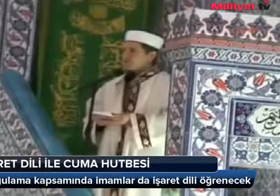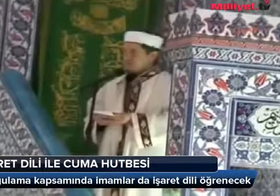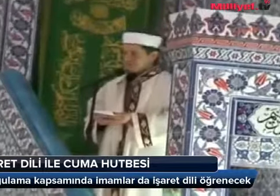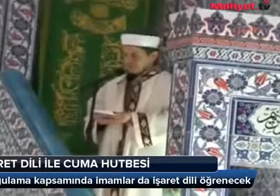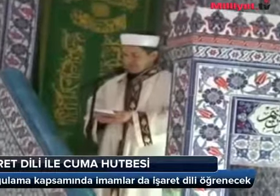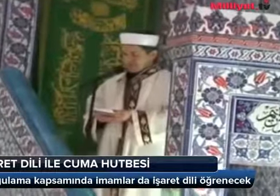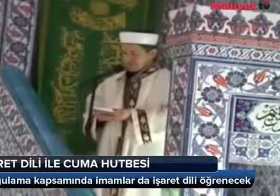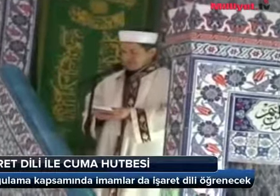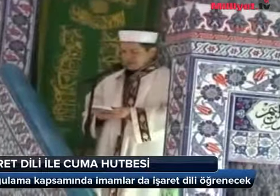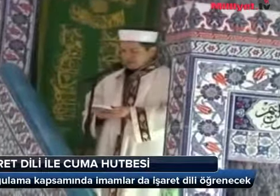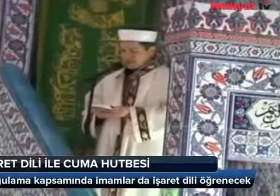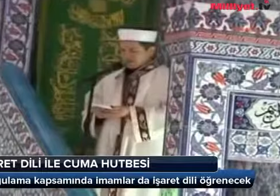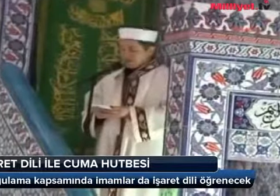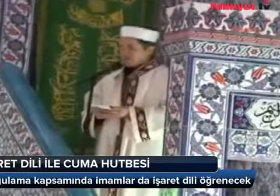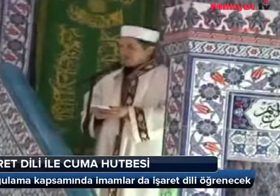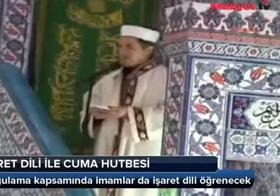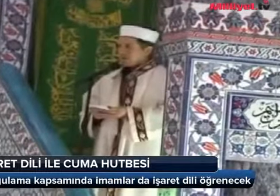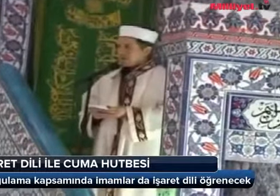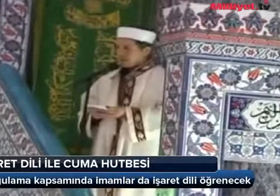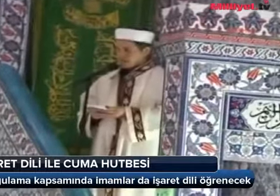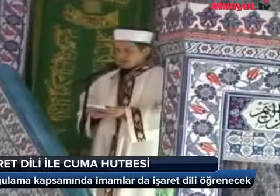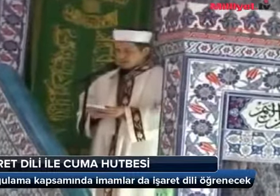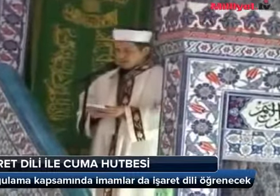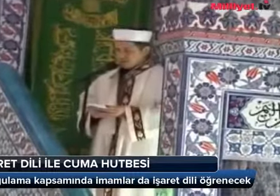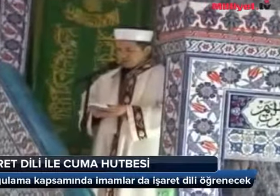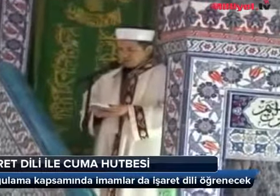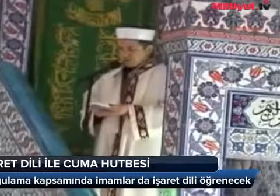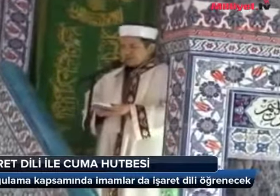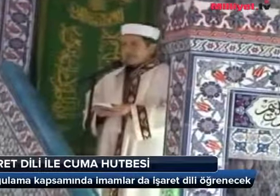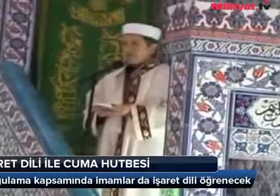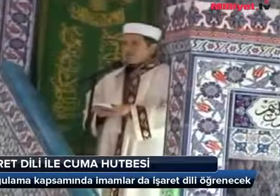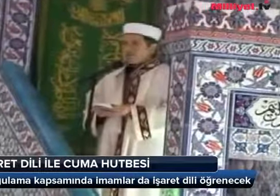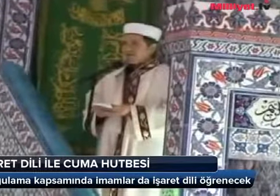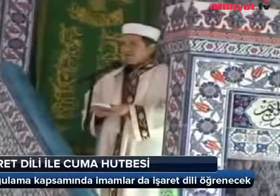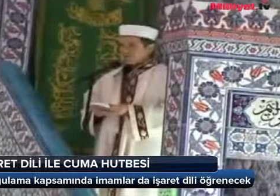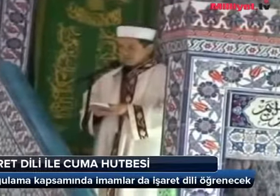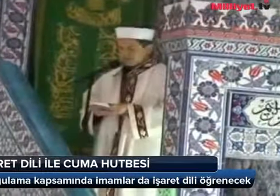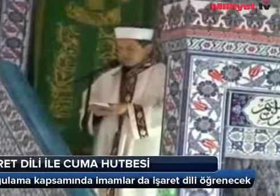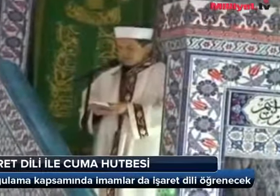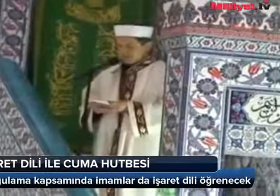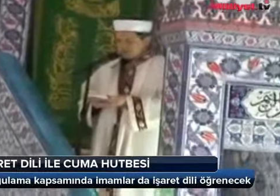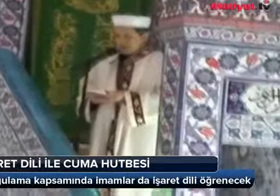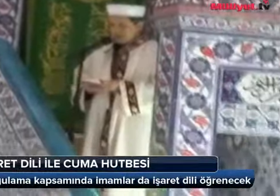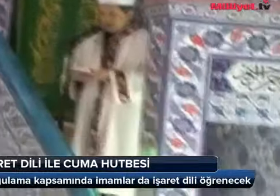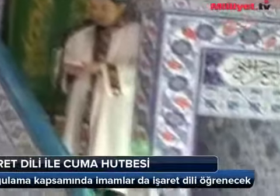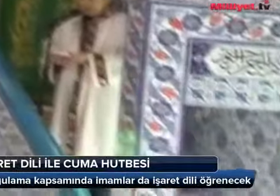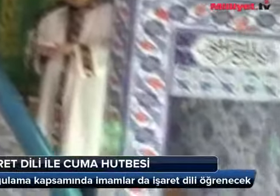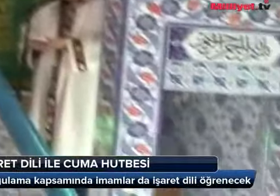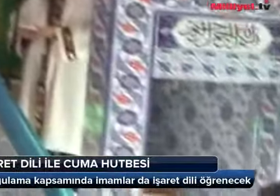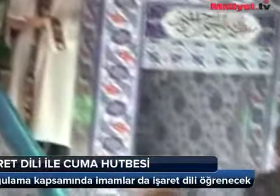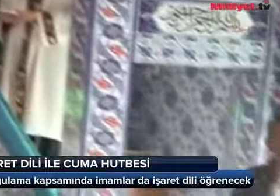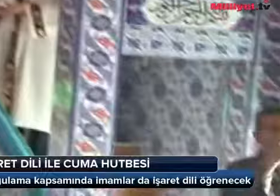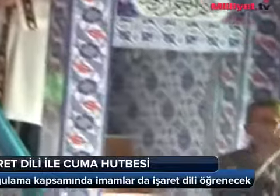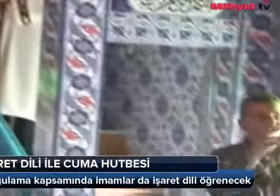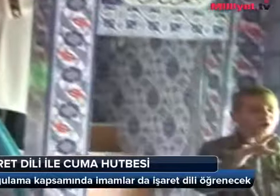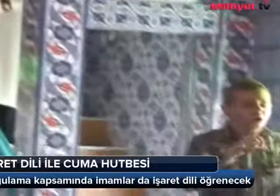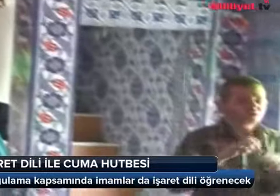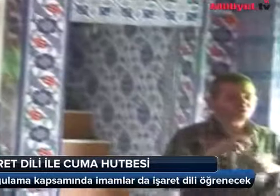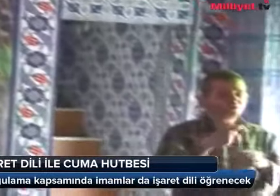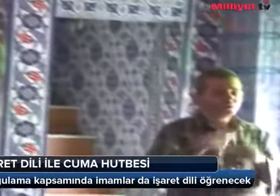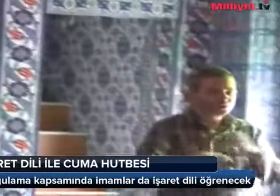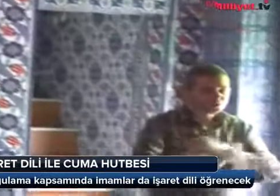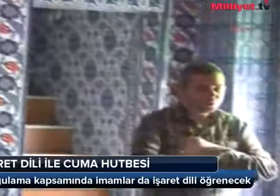görevli ise işaret diline çeviriyor. Denizli Müftülüğü işitme engellilerin hutbeleri anlaması için bu uygulamayı hayata